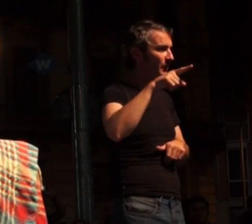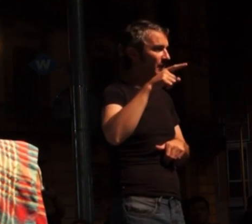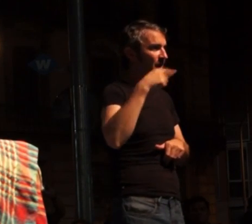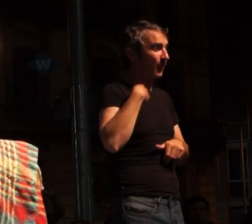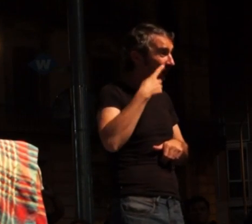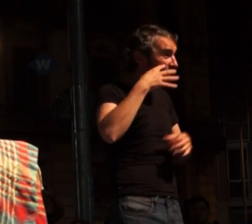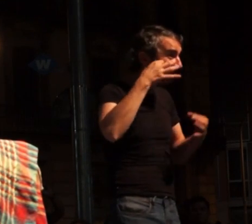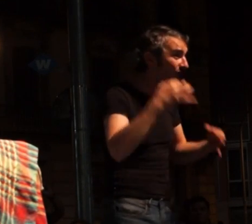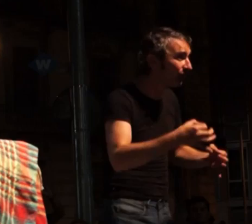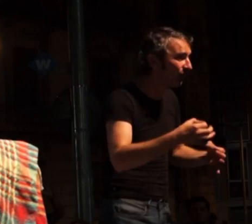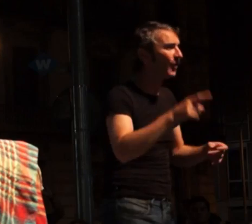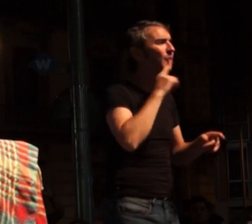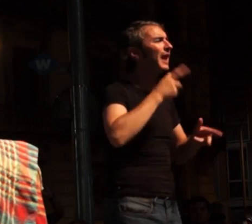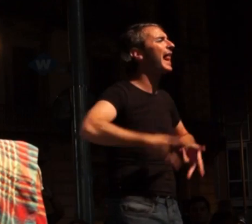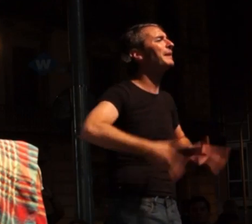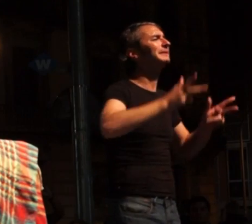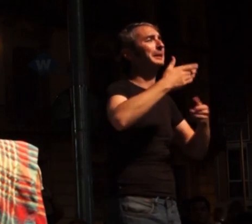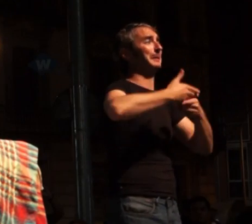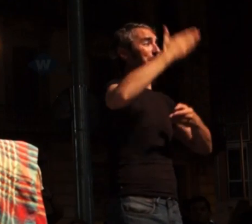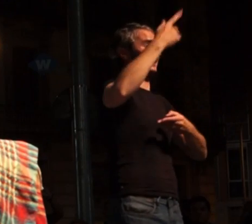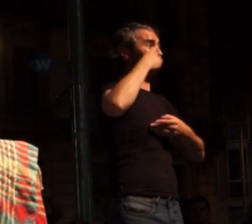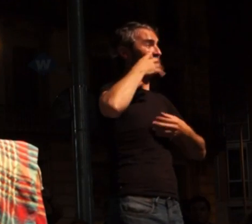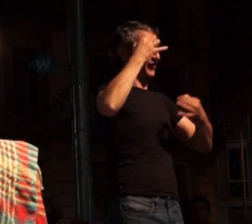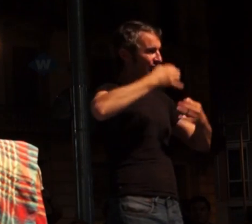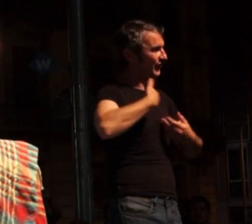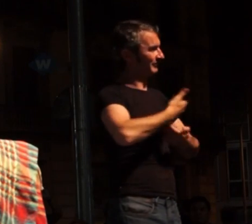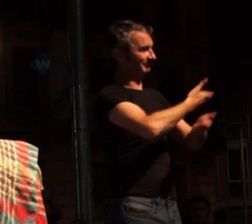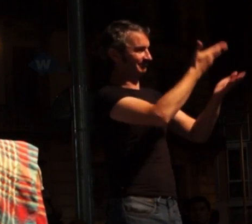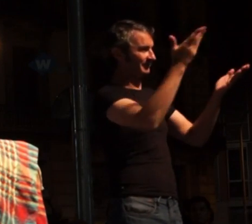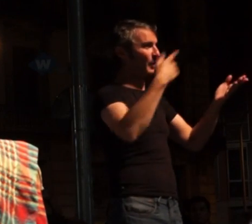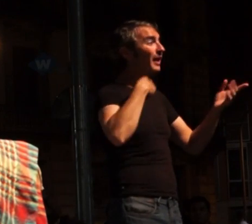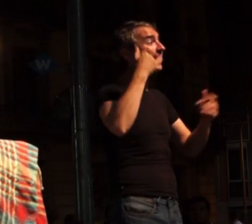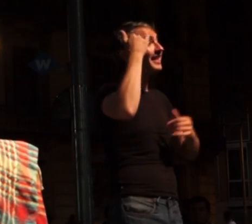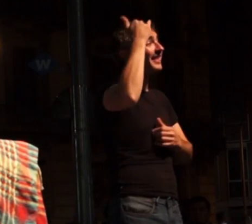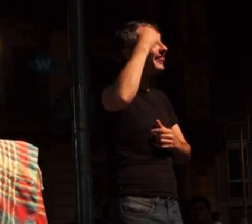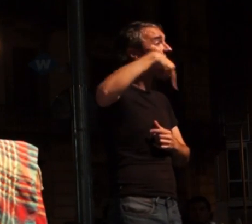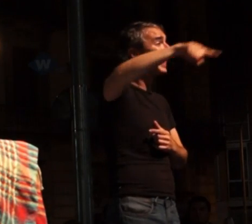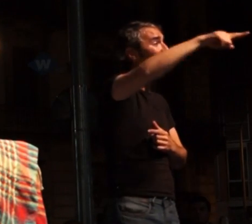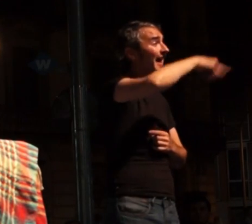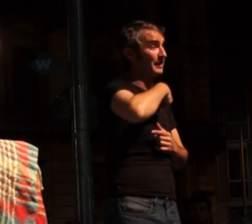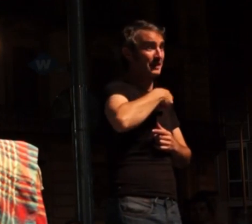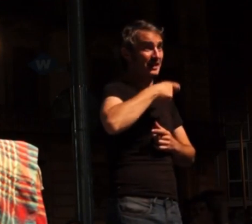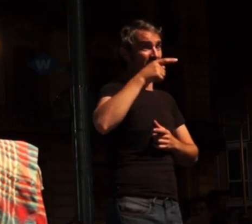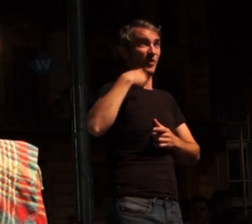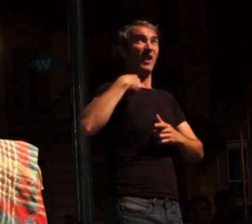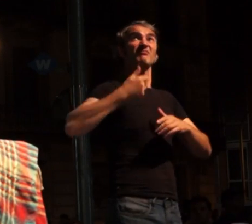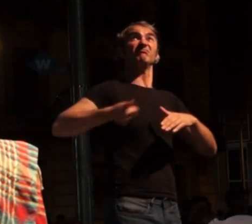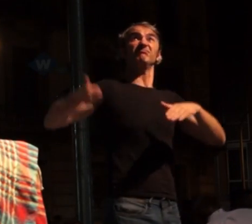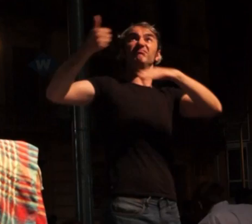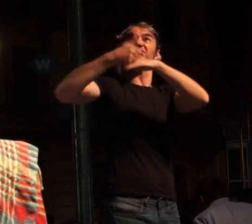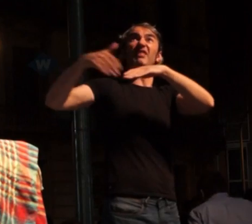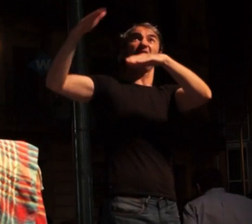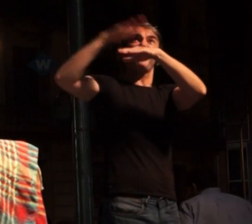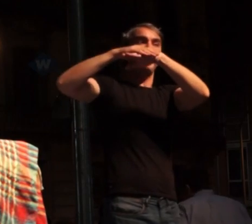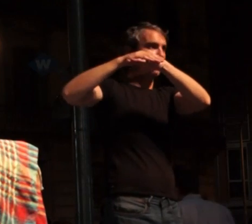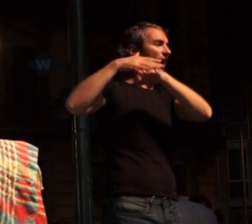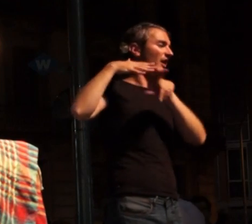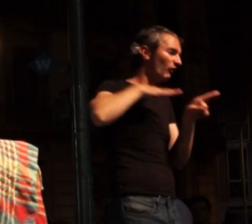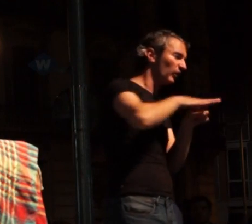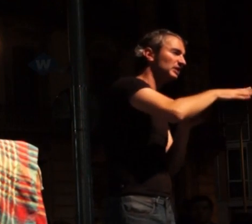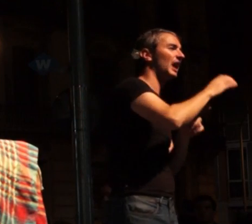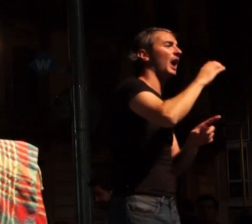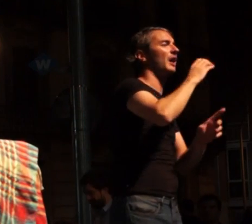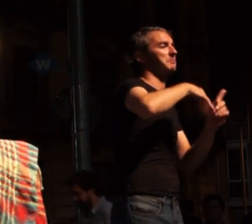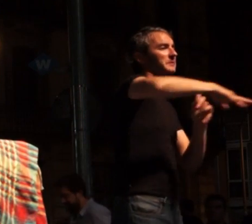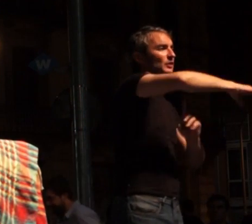debò. La llibertat de premsa serà la garantia de que la ideologia de les classes dominants seguirà sent la ideologia dominant de la